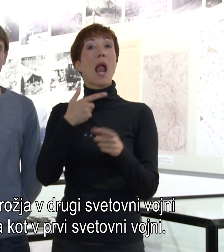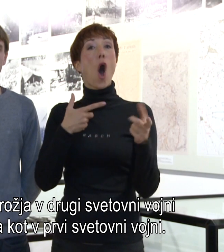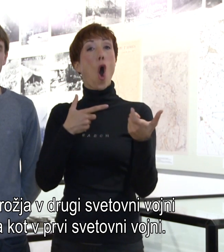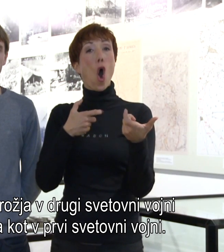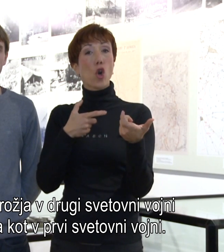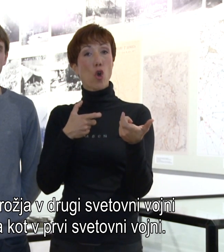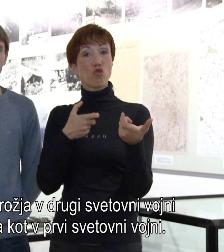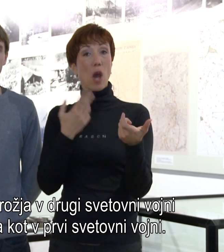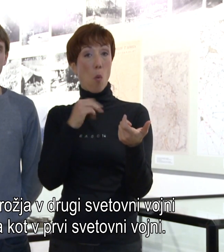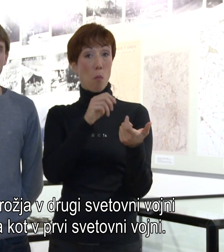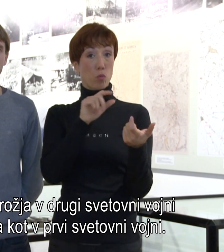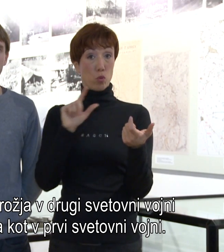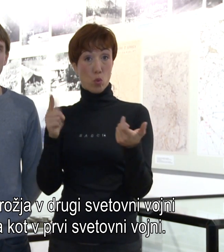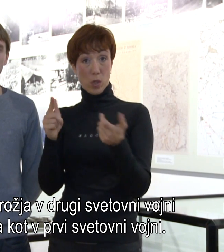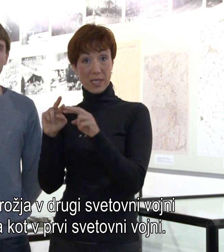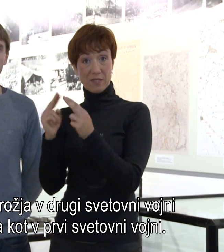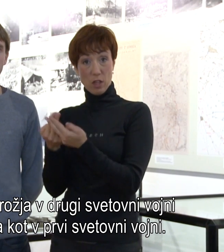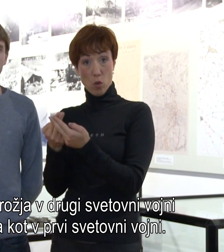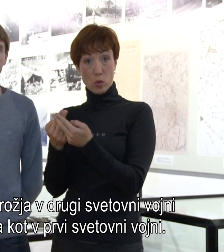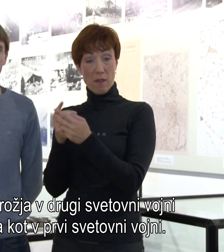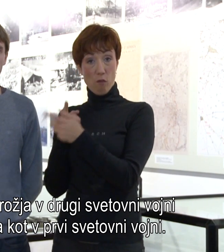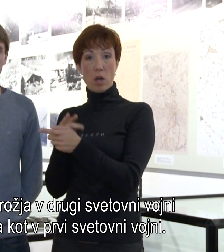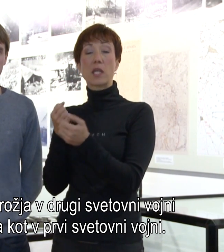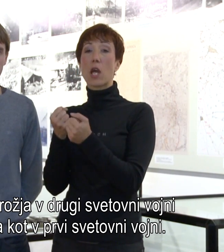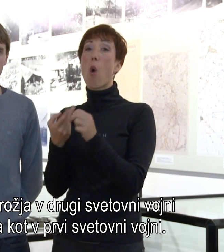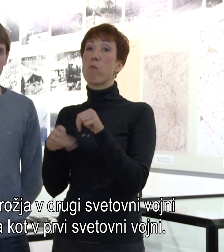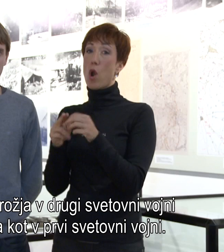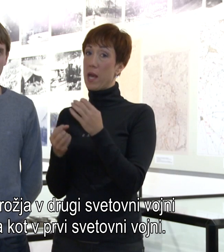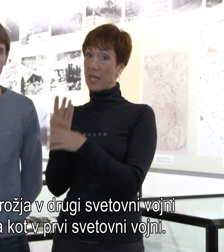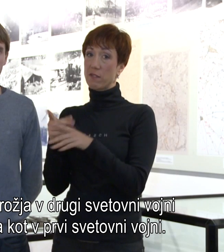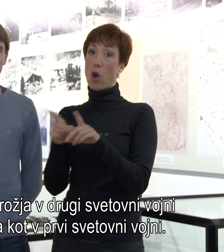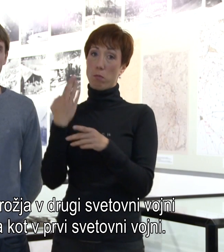v drugi svetovni vojni zelo bolj razvita kot v prvi svetovni vojni.